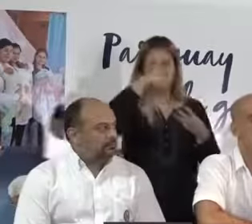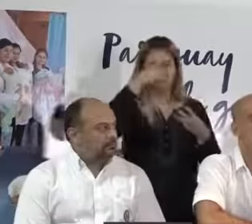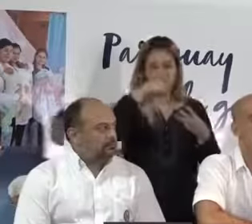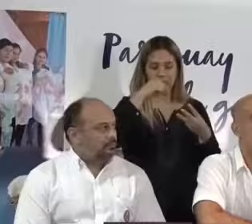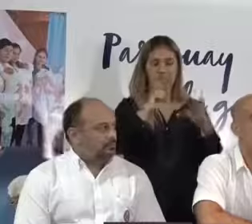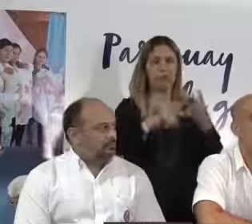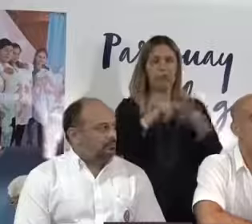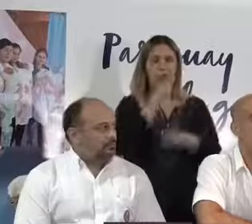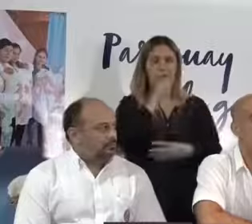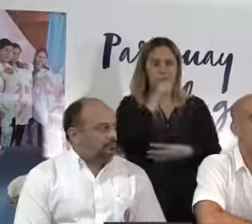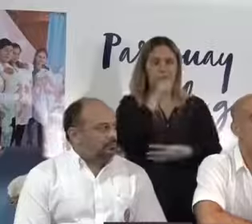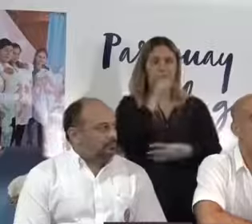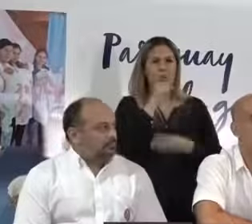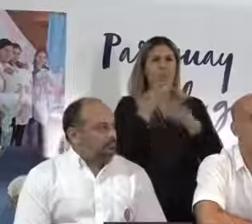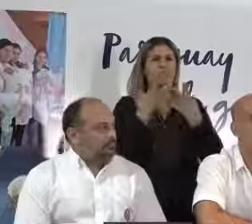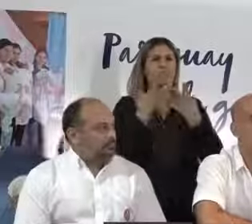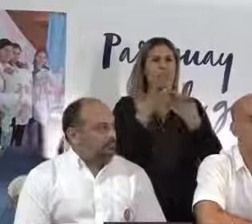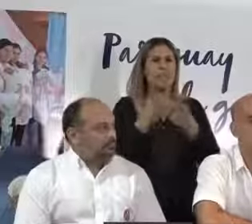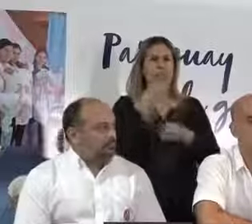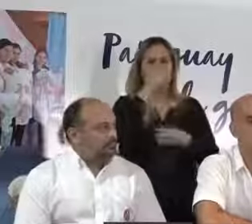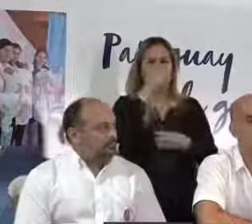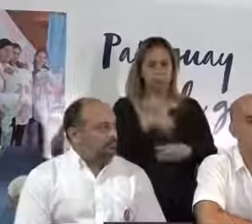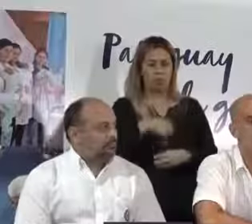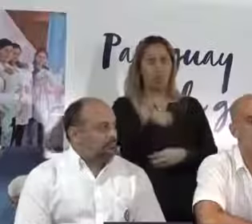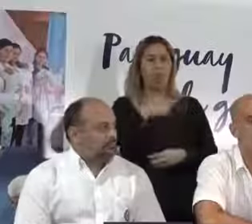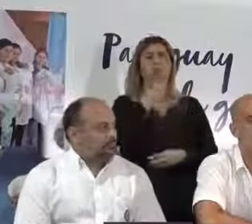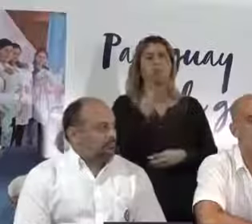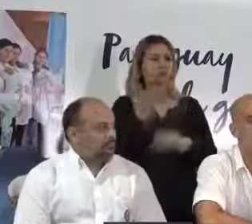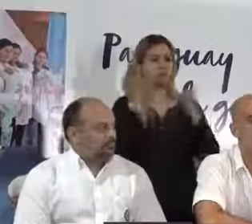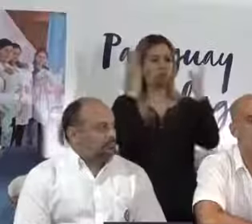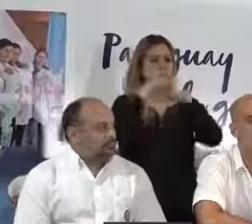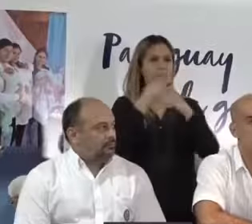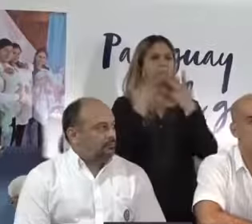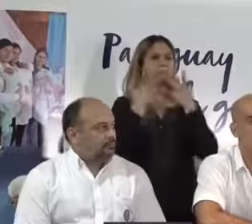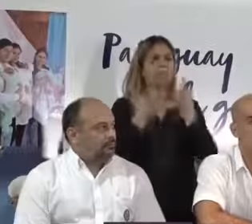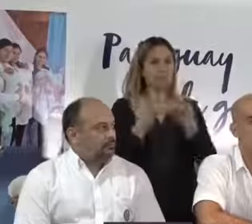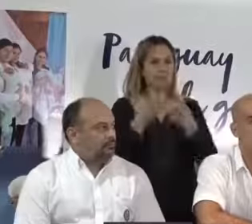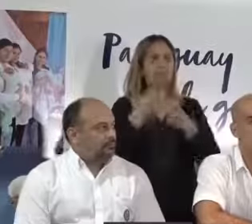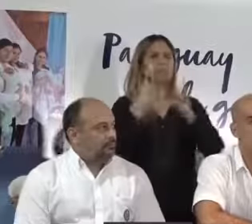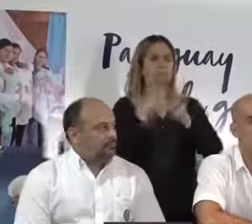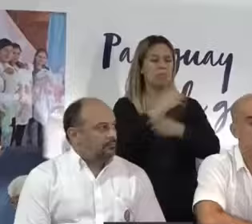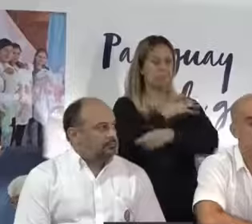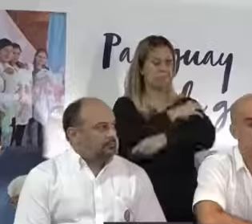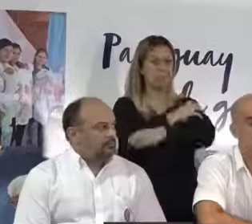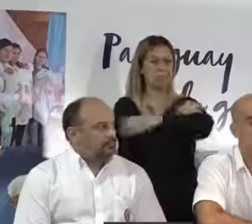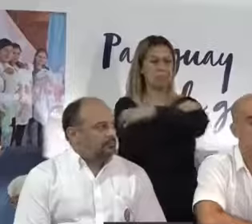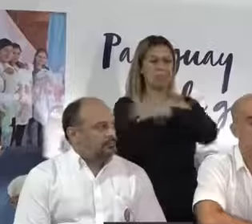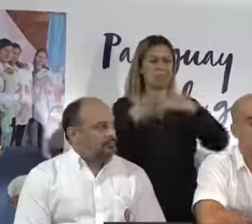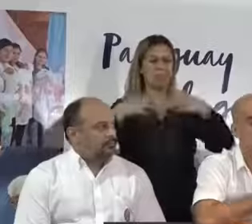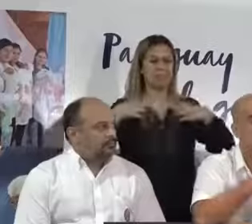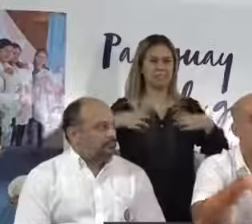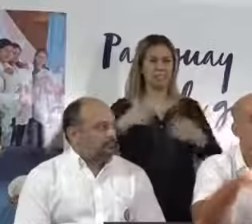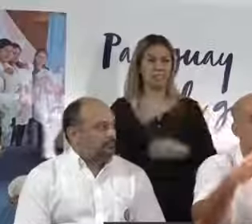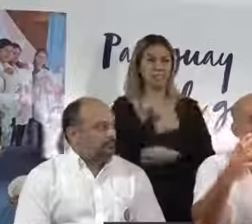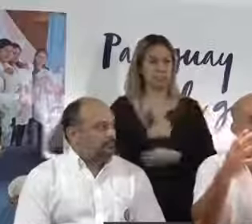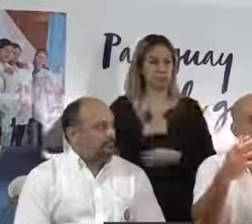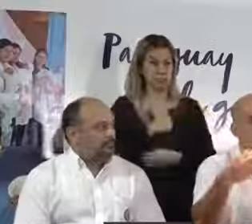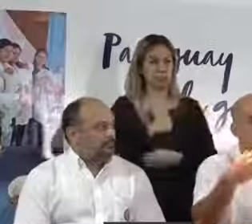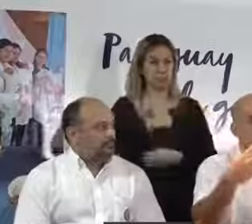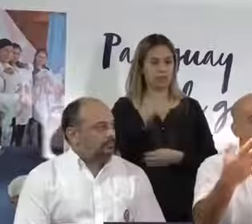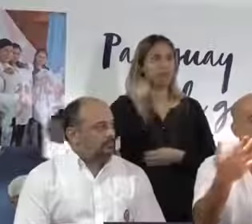seca. También se ha descrito dolores musculares en menor medida e incluso cuadros diarreicos, pero